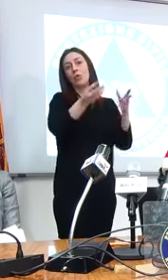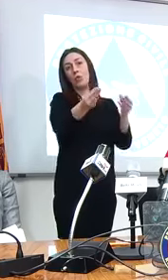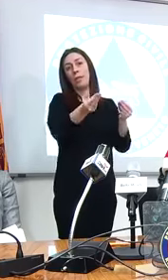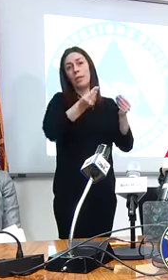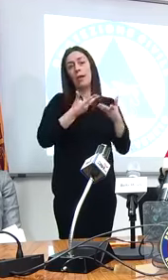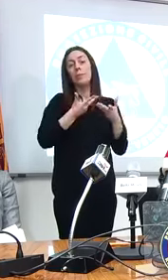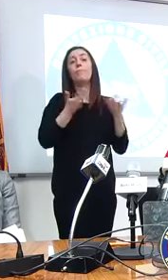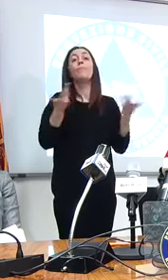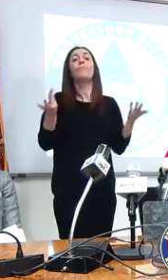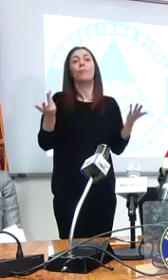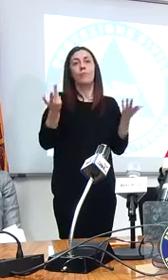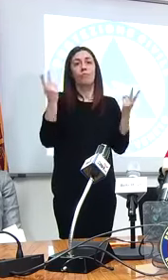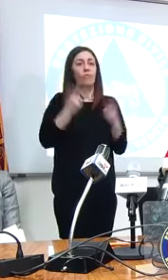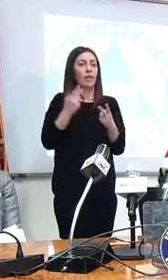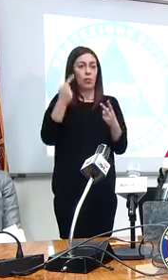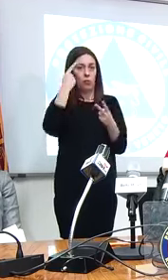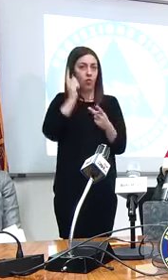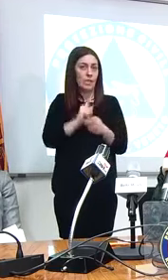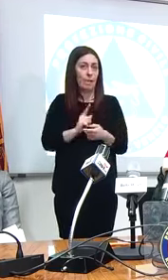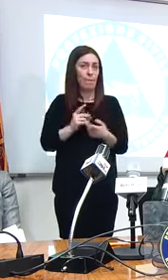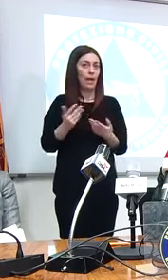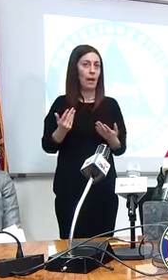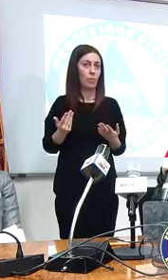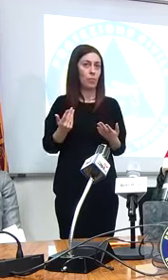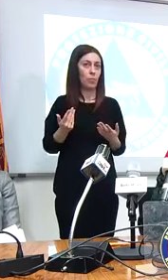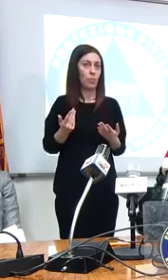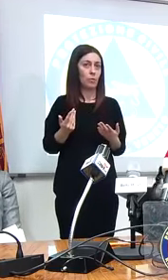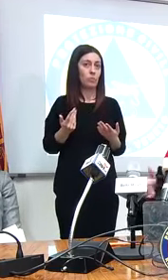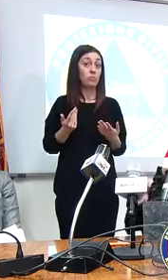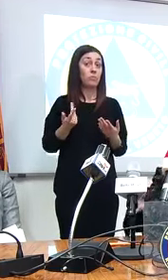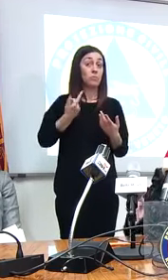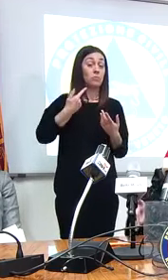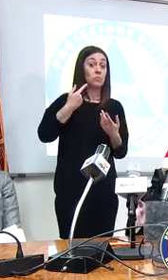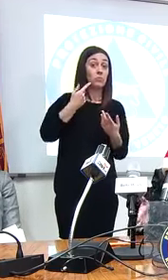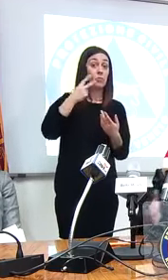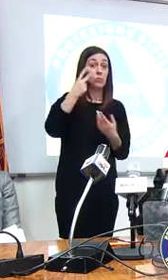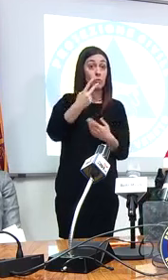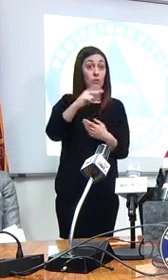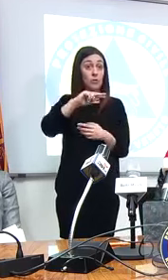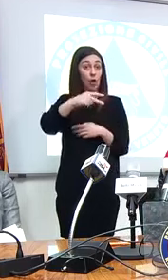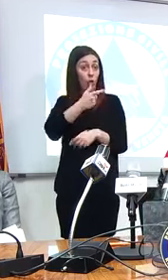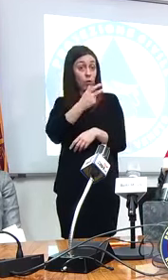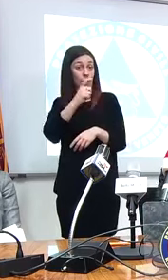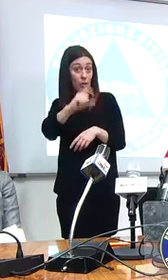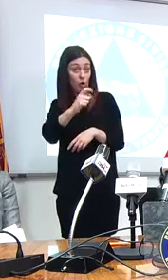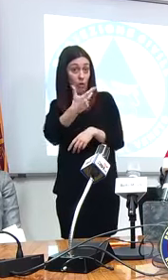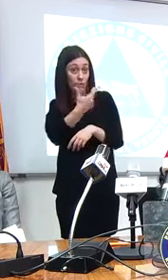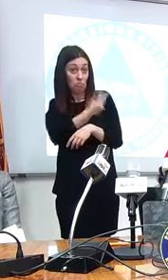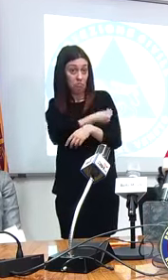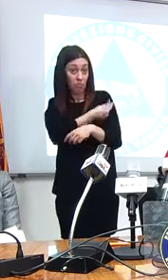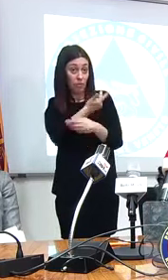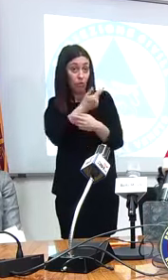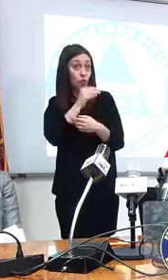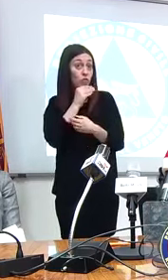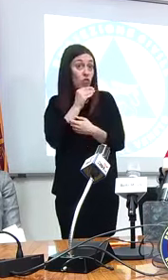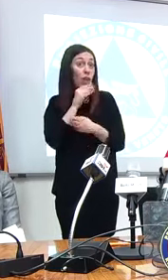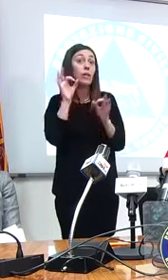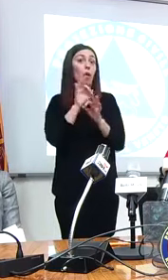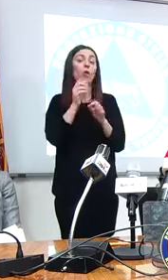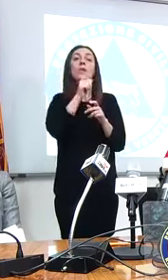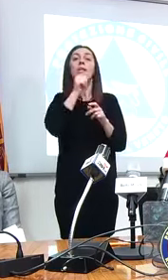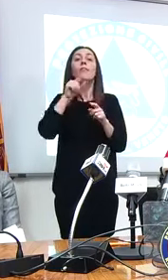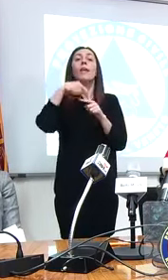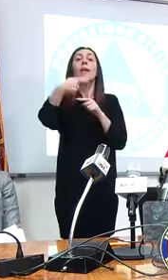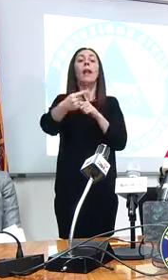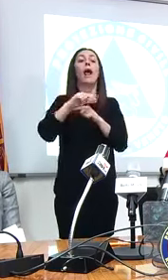Non sappiamo neanche, l'abbiamo già detto, se saranno sufficienti due dosi o se bisognerà fare un richiamo. Quindi è un percorso di